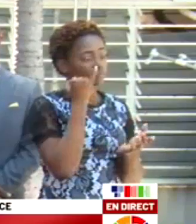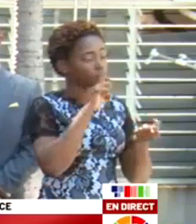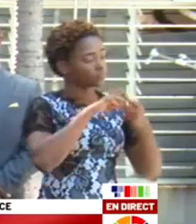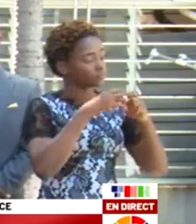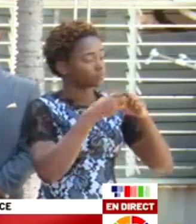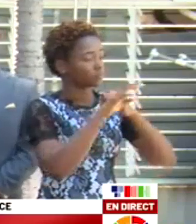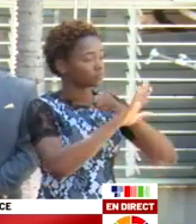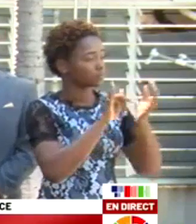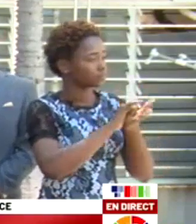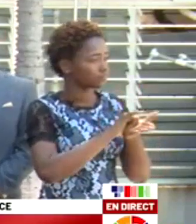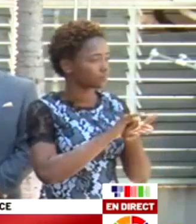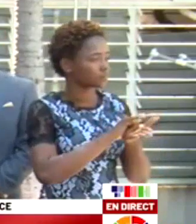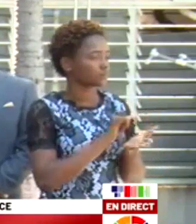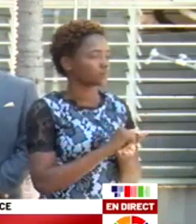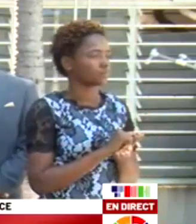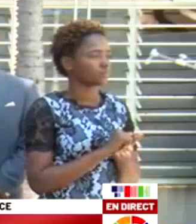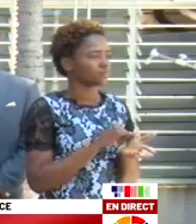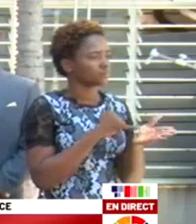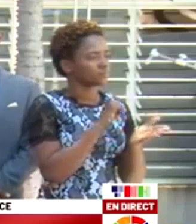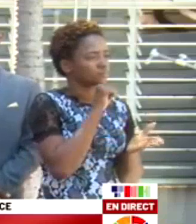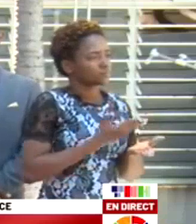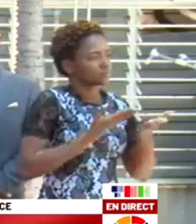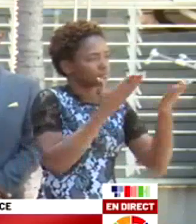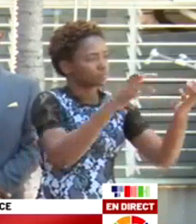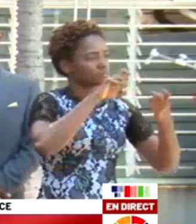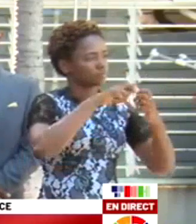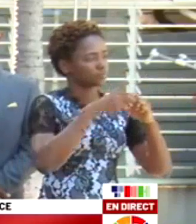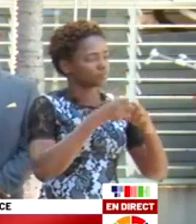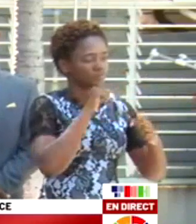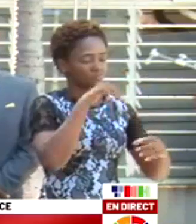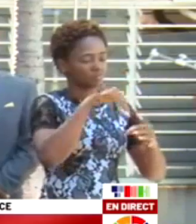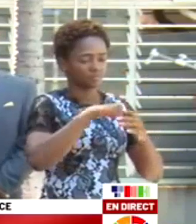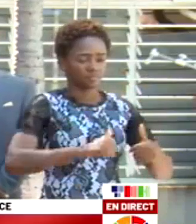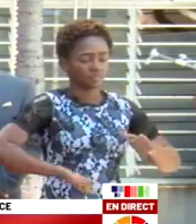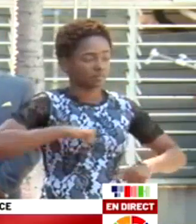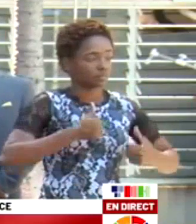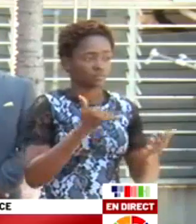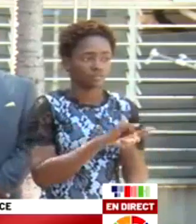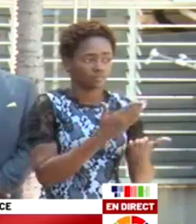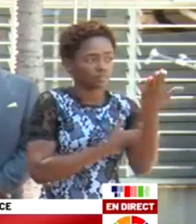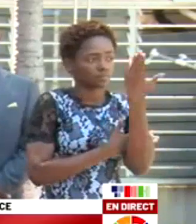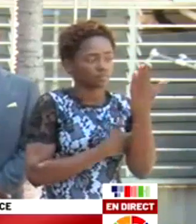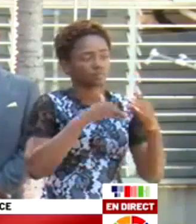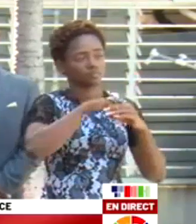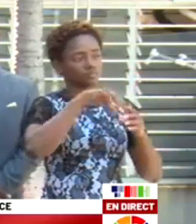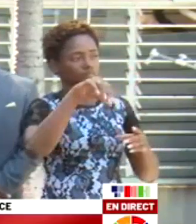l'insécurité, ça il n'y a pas de problème, ce n'est pas notre activité, ça nous tapons le matin, nous tapons l'autre. Et nous